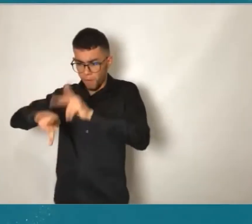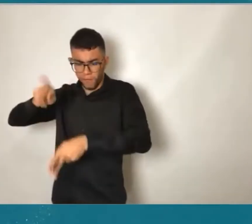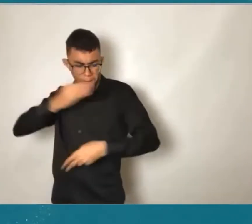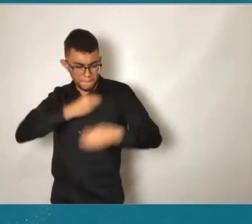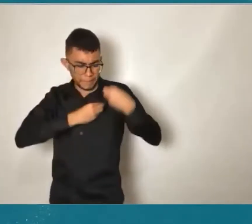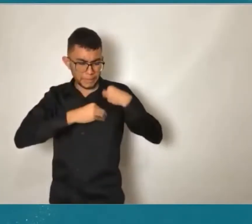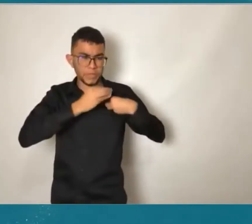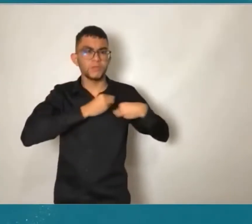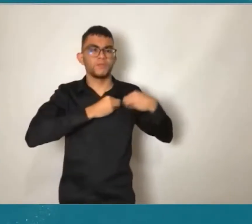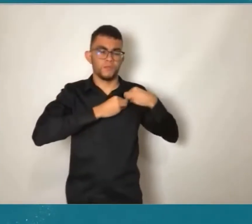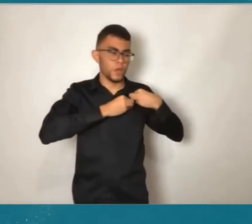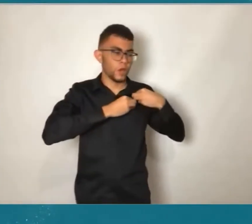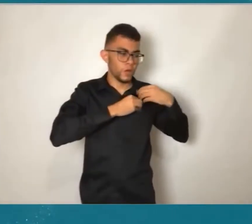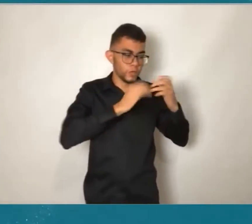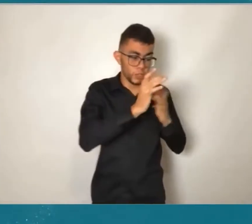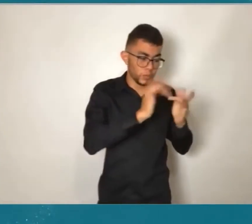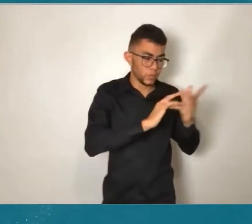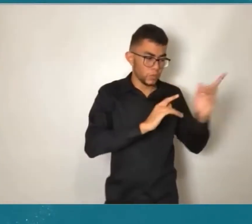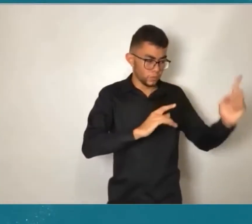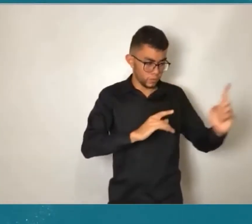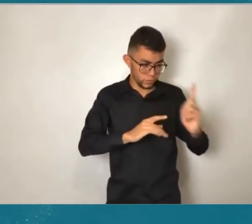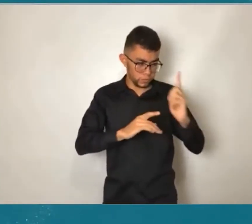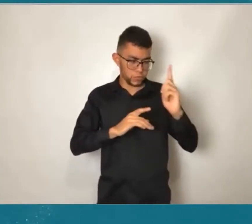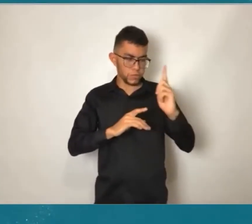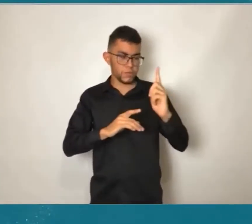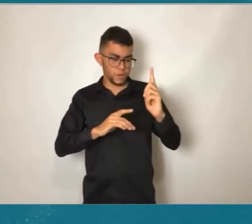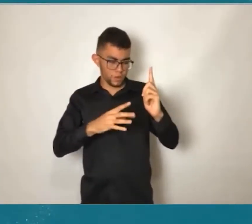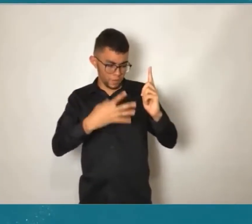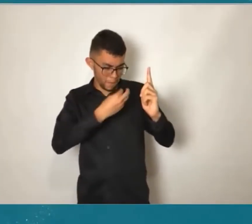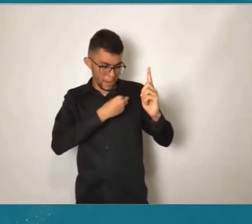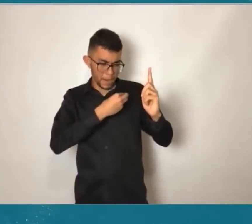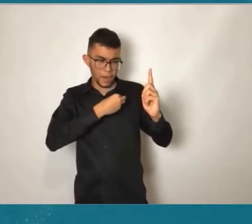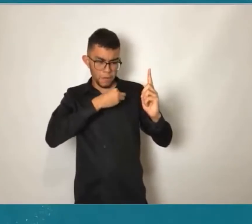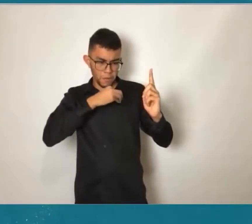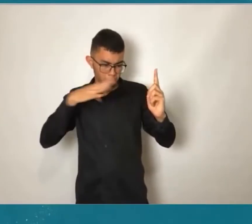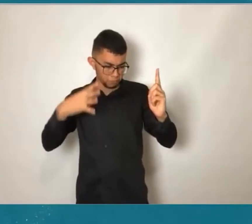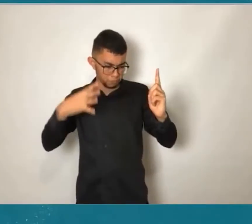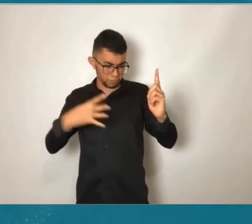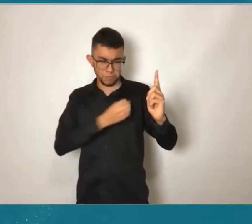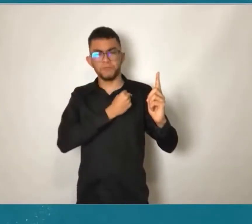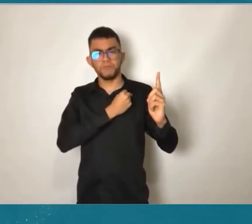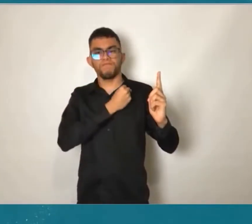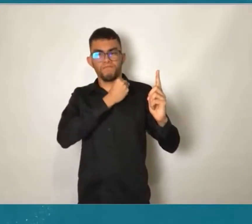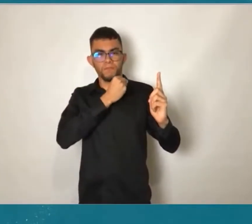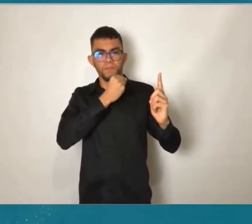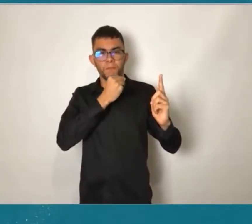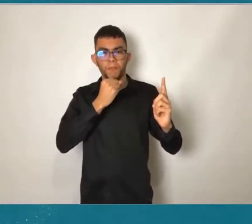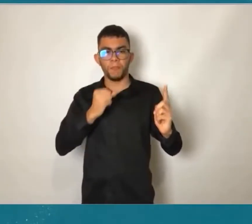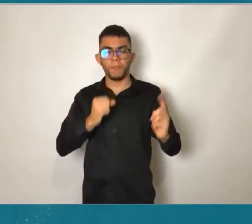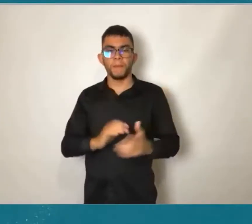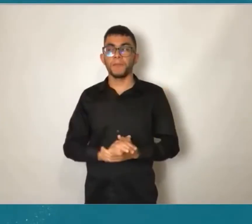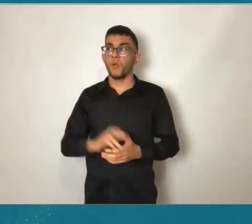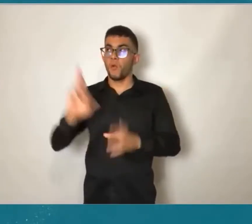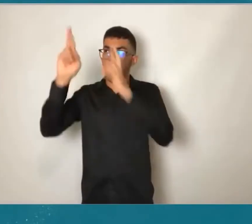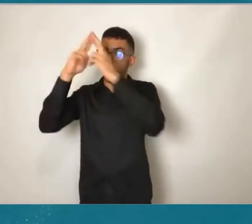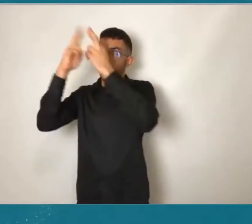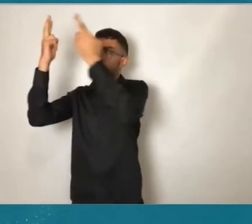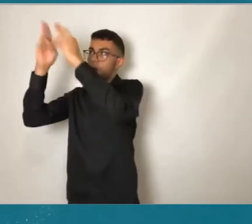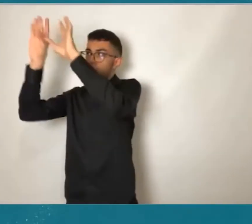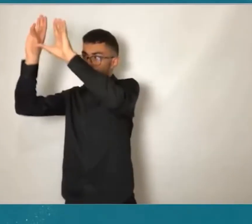eu não saberia que maneira ajudar esse homem pecador. E Deus Santo, como é que Deus Santo pode participar do